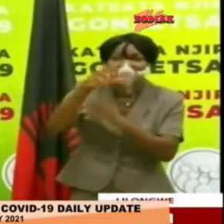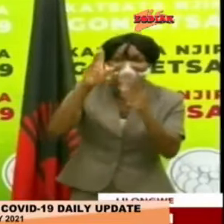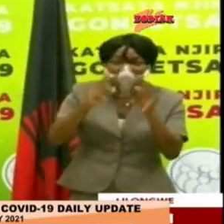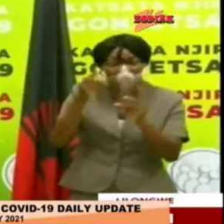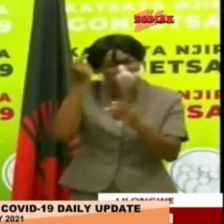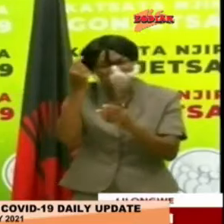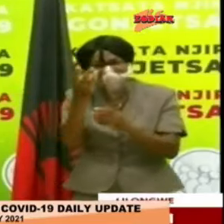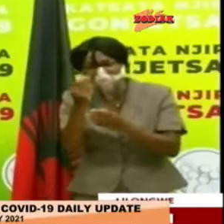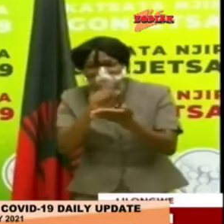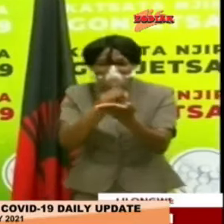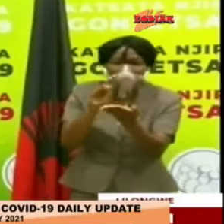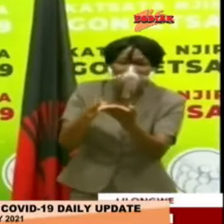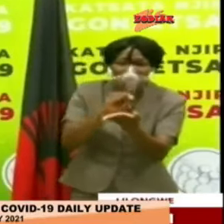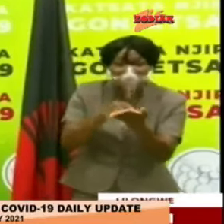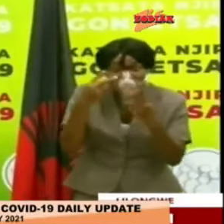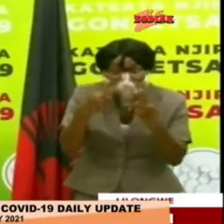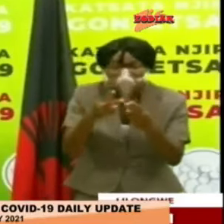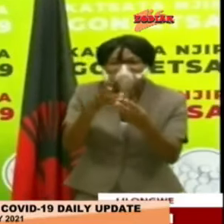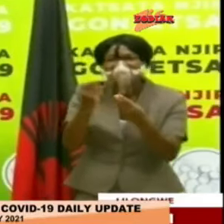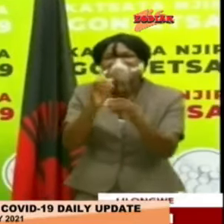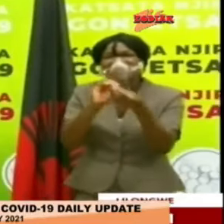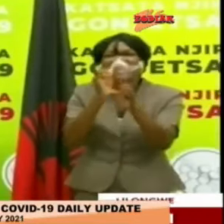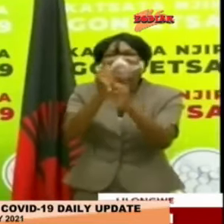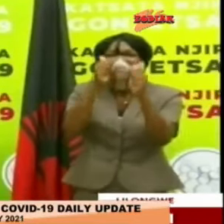kuti olmaskiyo kodi adalandira ndani.